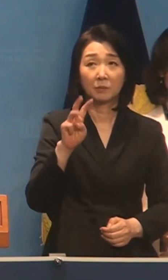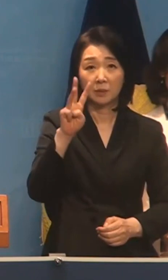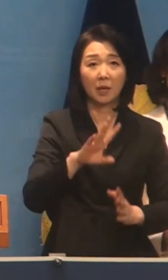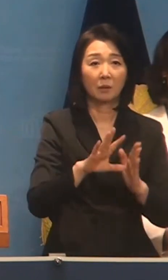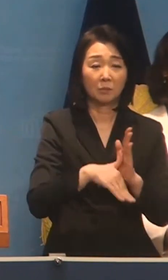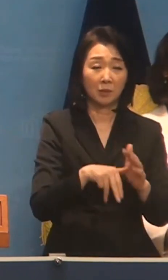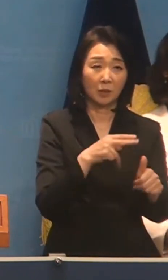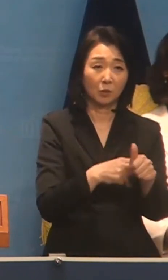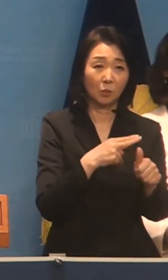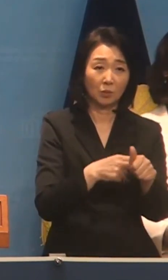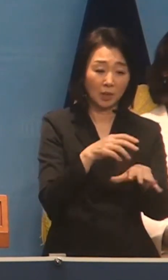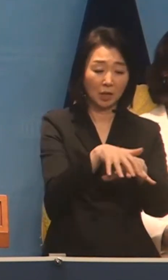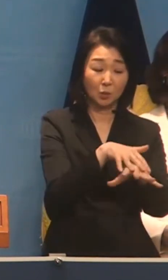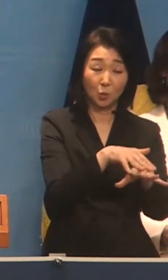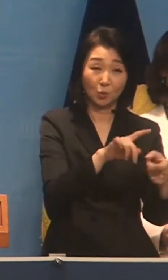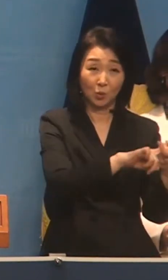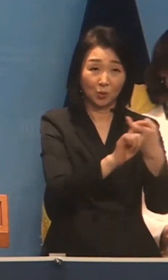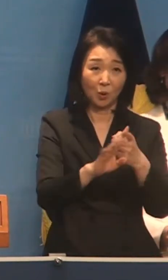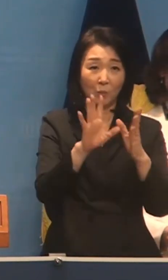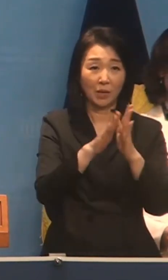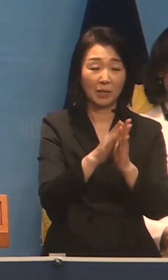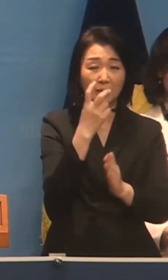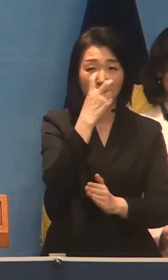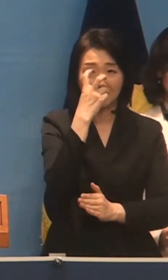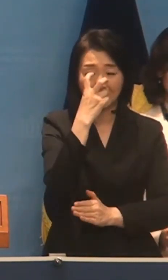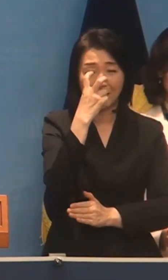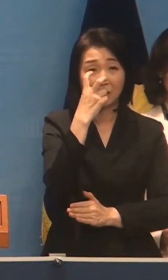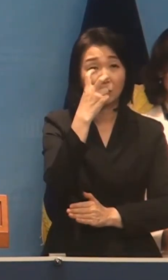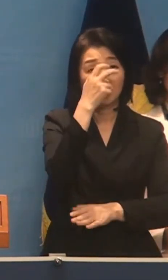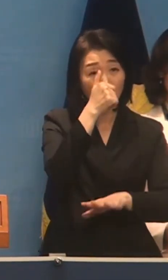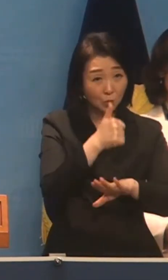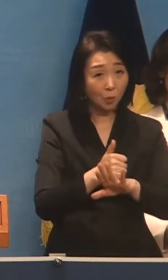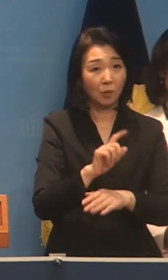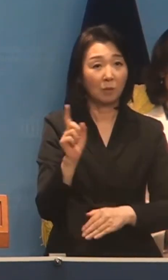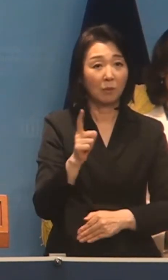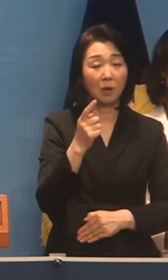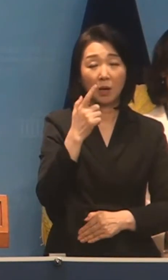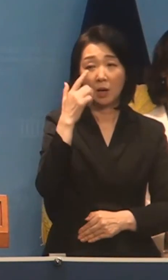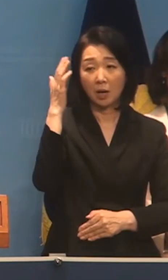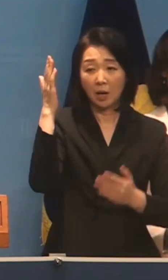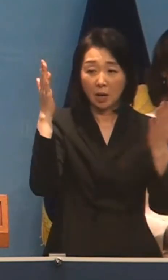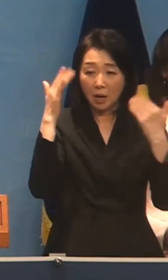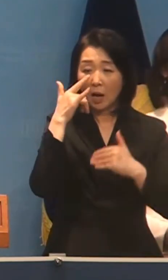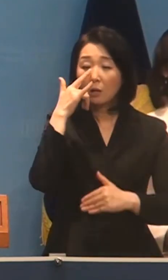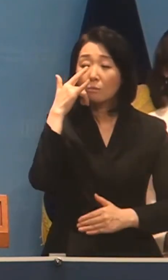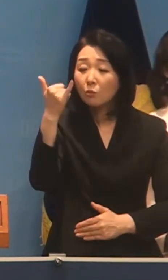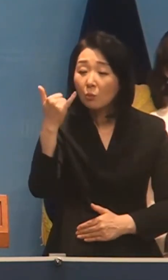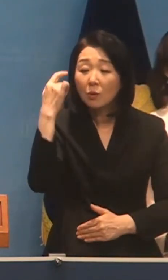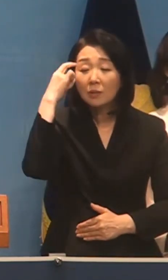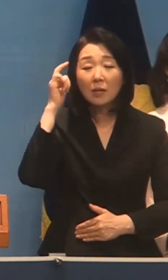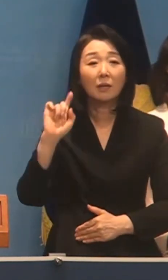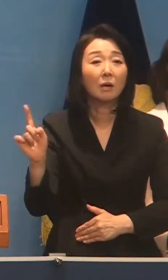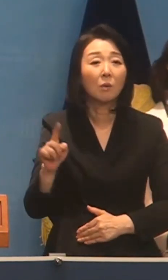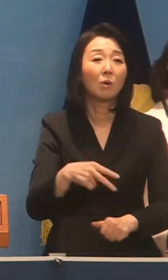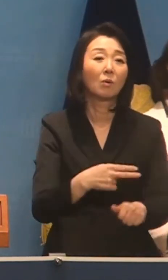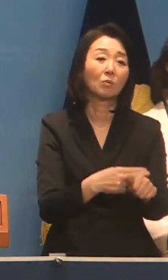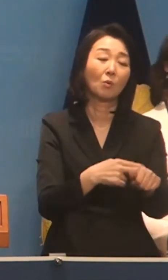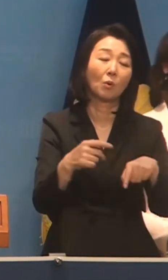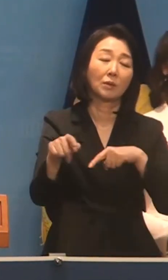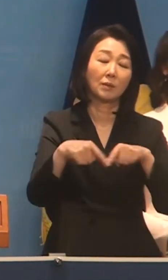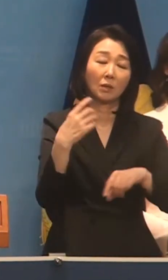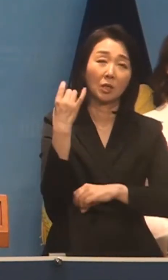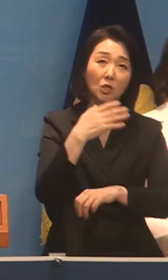2023년 교사노조연맹에서 실시한 설문에 의하면 학부모님들의 여론도 교원